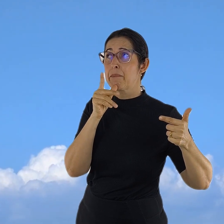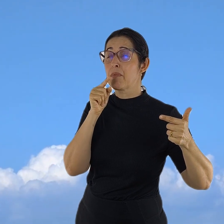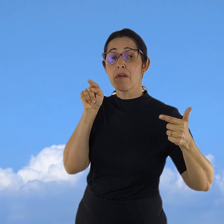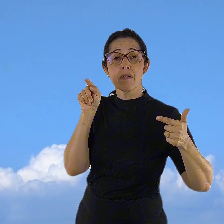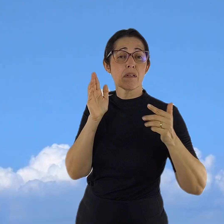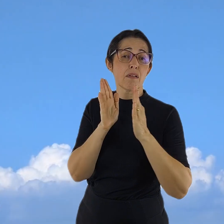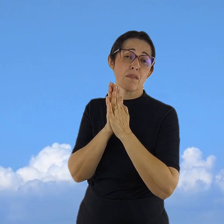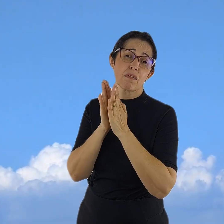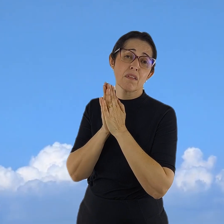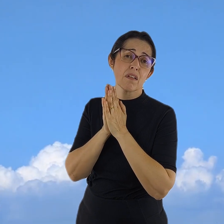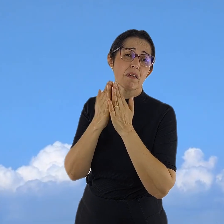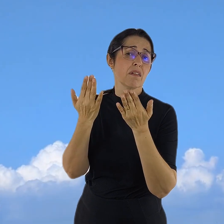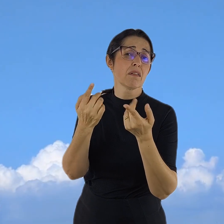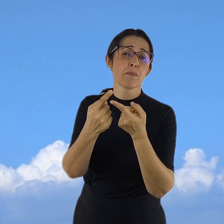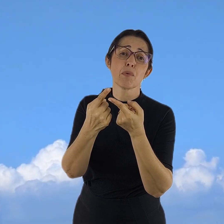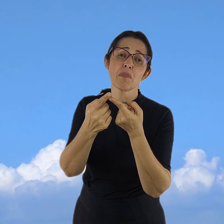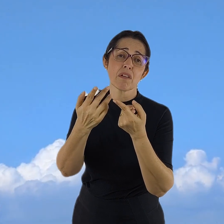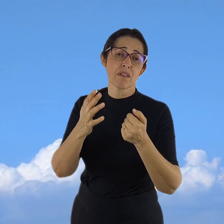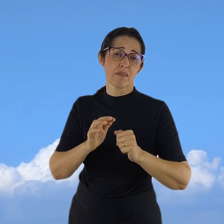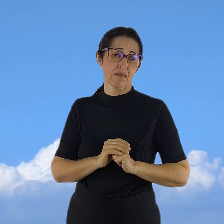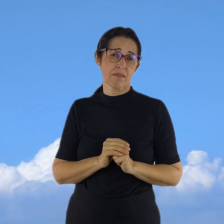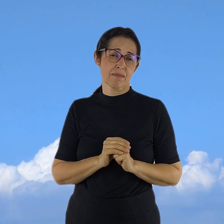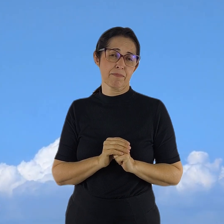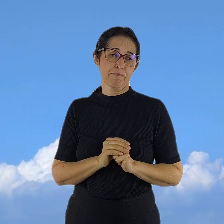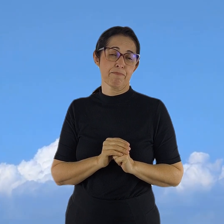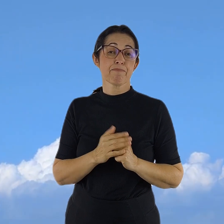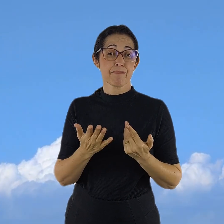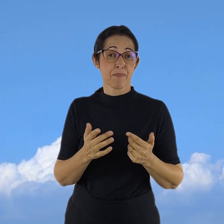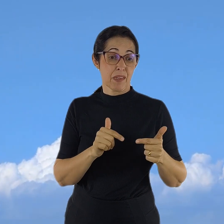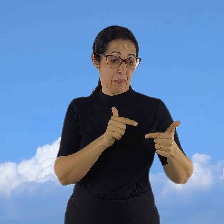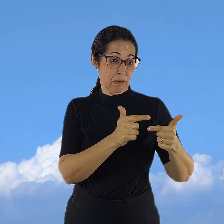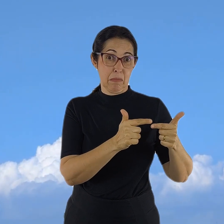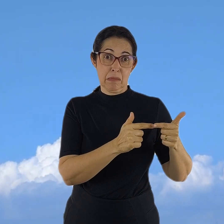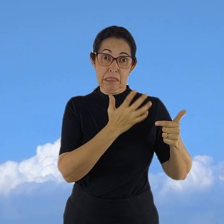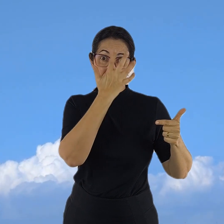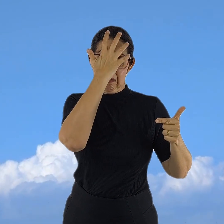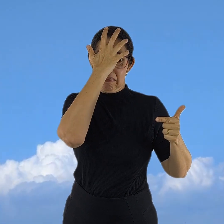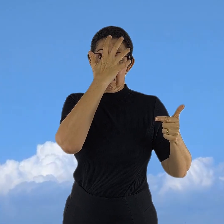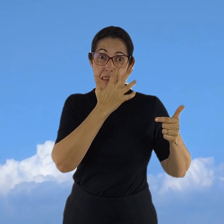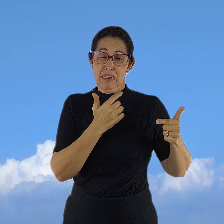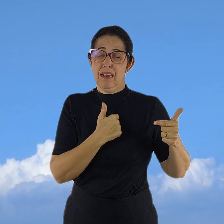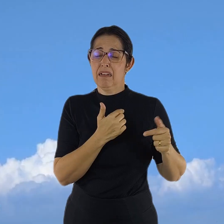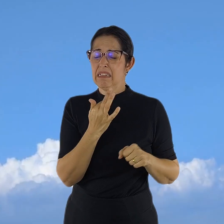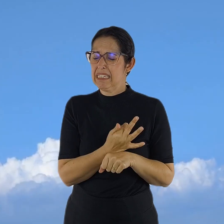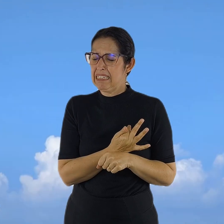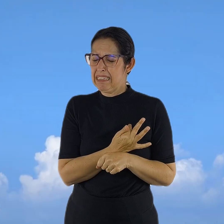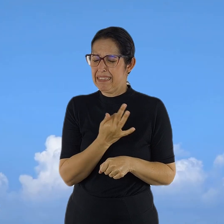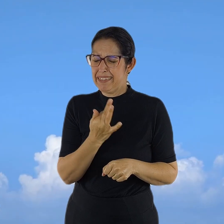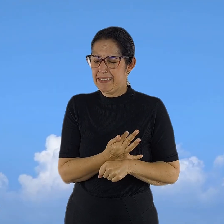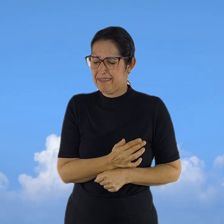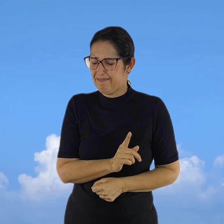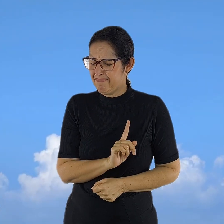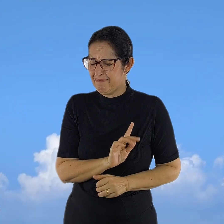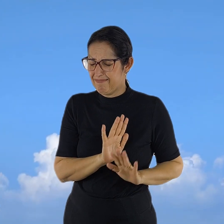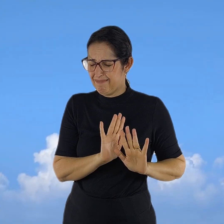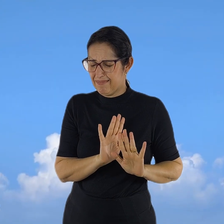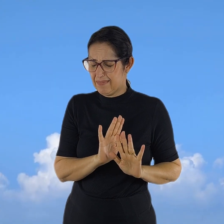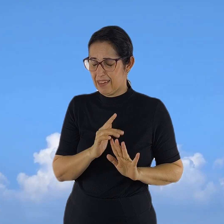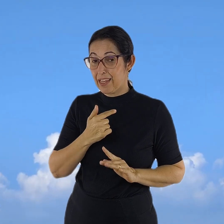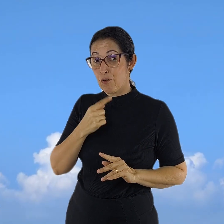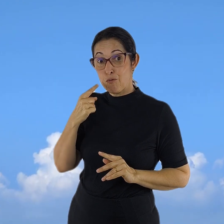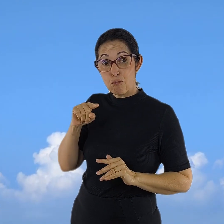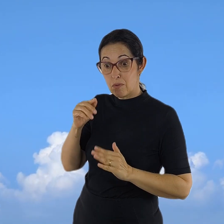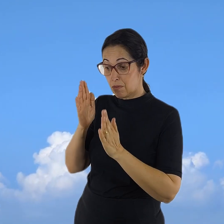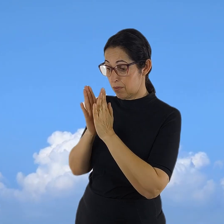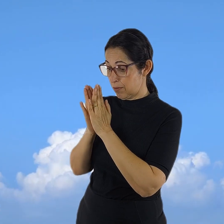Porque deixamos para buscar o Senhor só em último caso, quando a situação já está explodindo, quando a situação já vai nos expor.